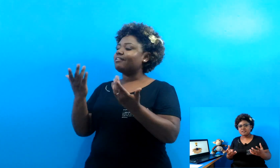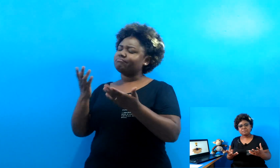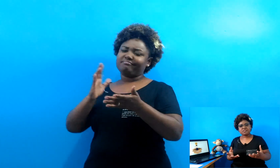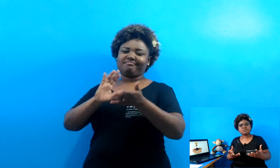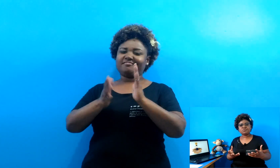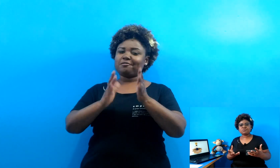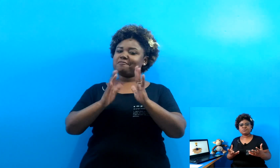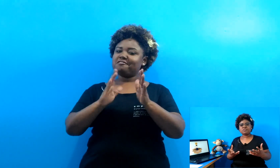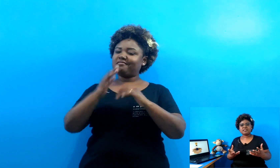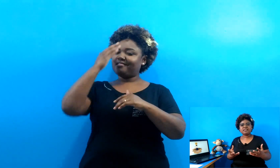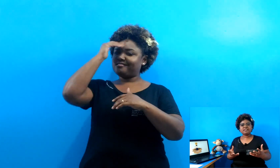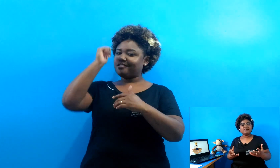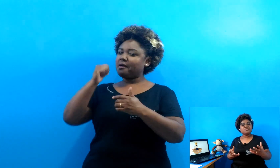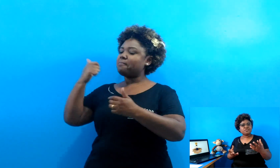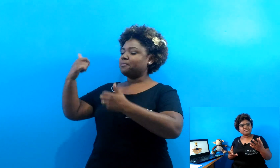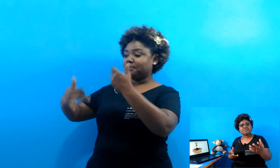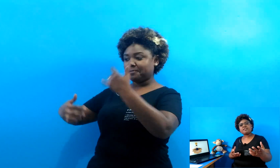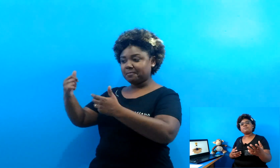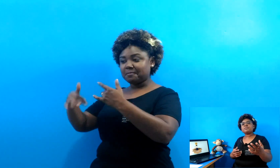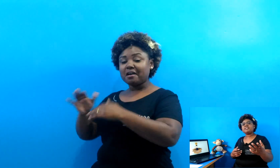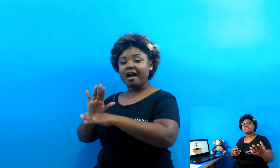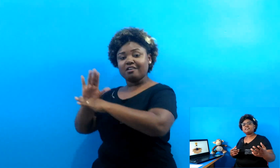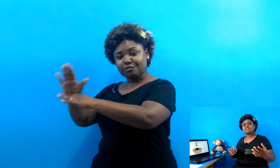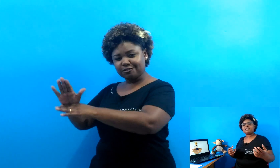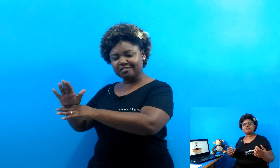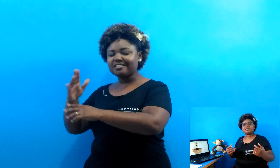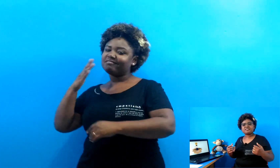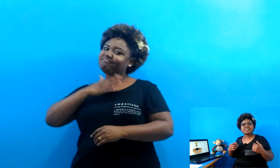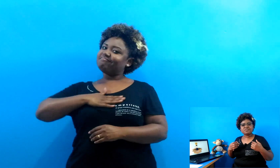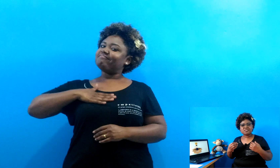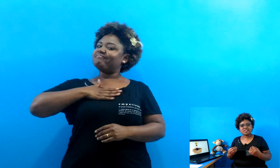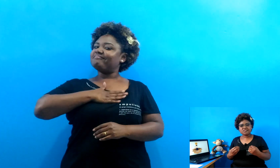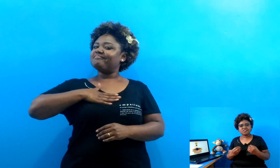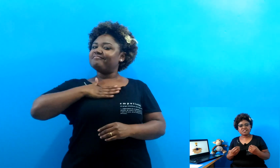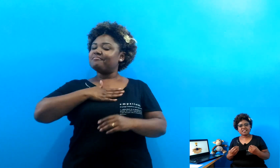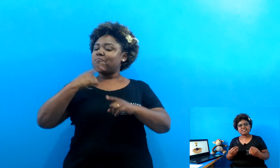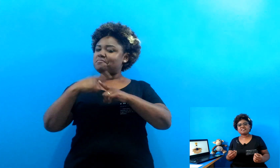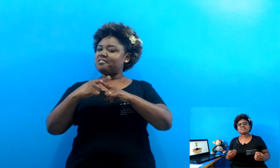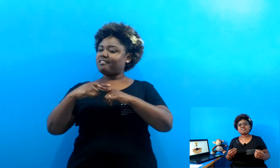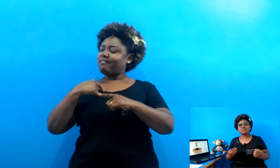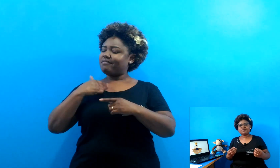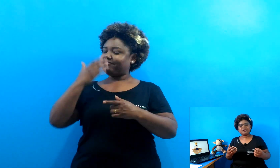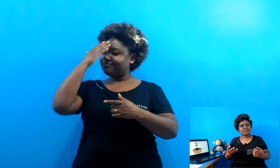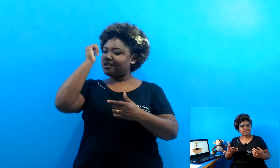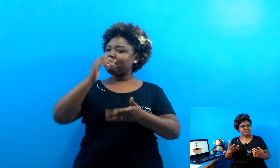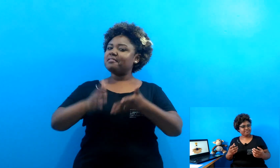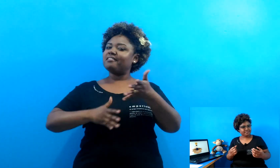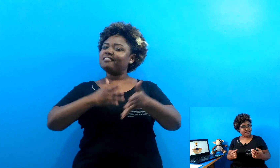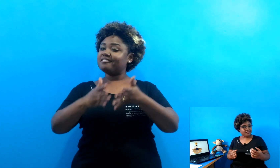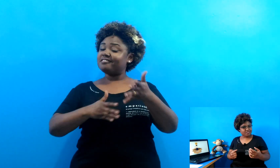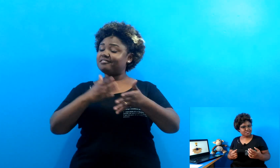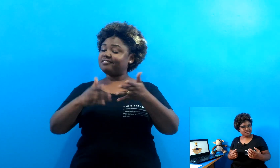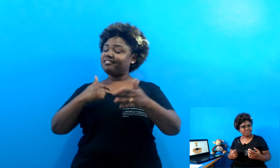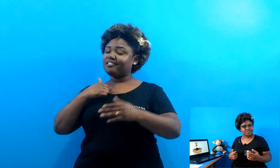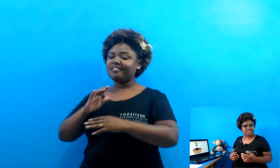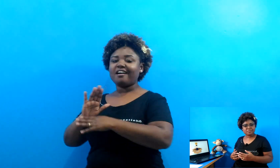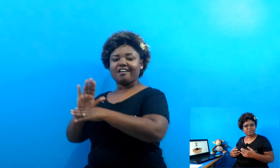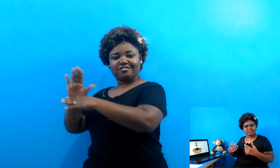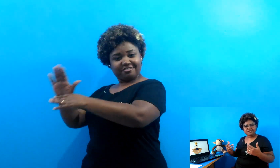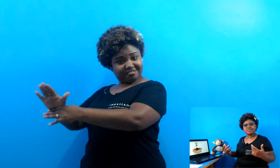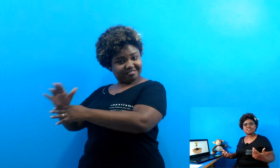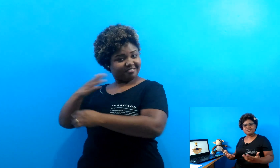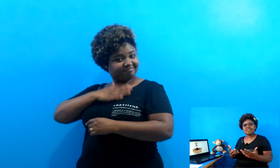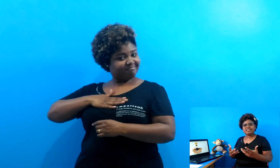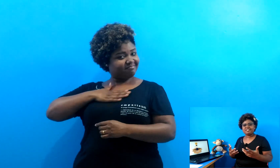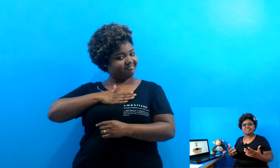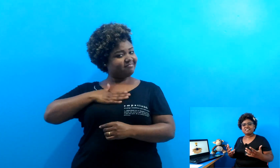necessidade simples que o surdo tem, você vai poder atender, você vai ter o senso de realização de falar, ó, ele conseguiu fazer